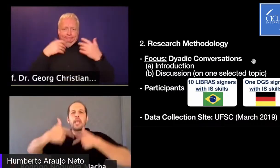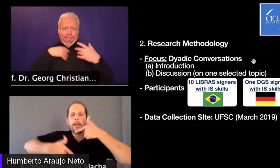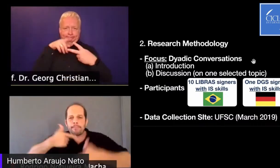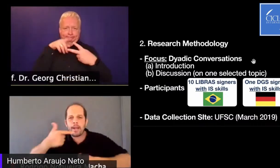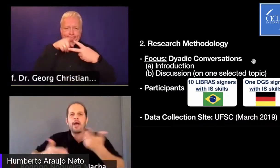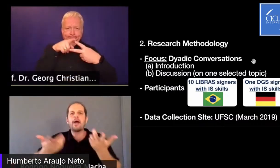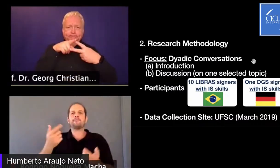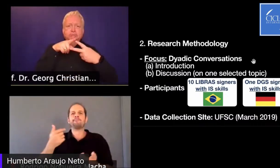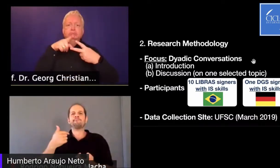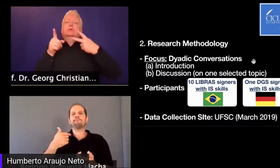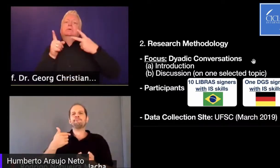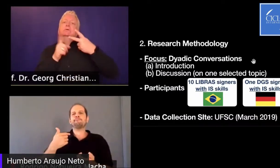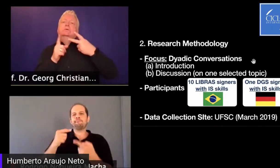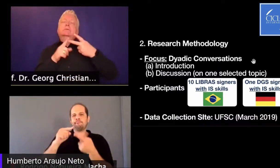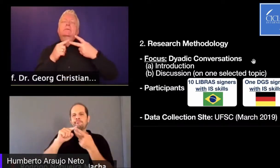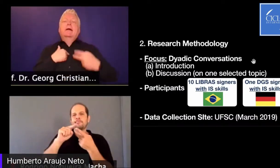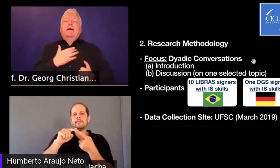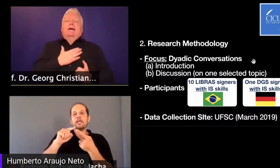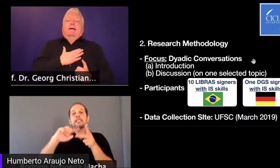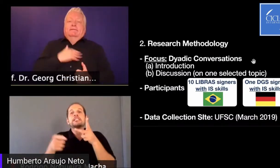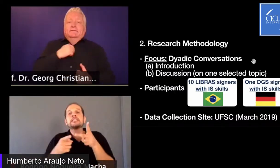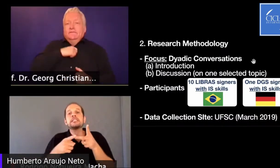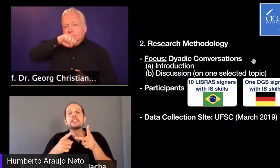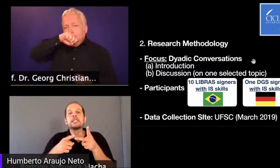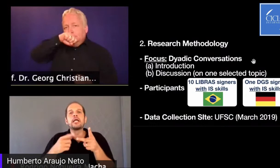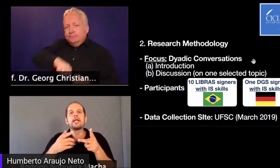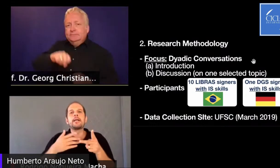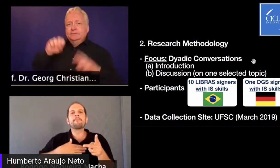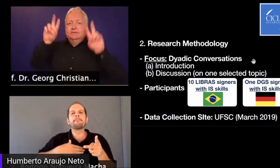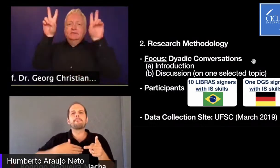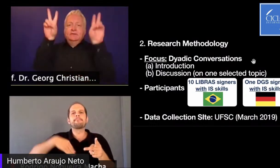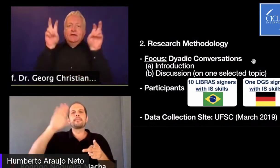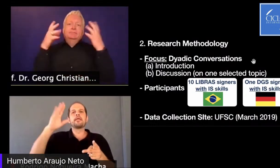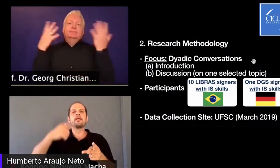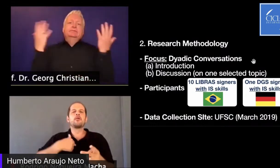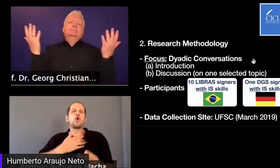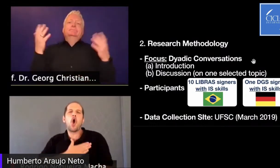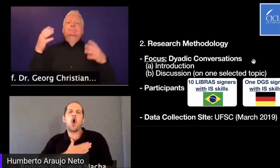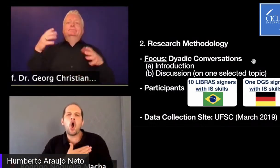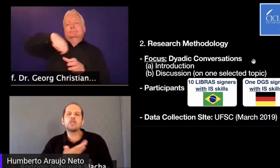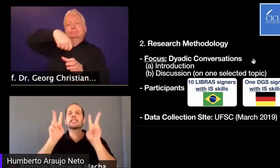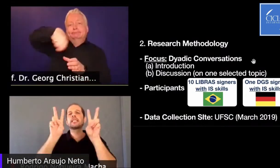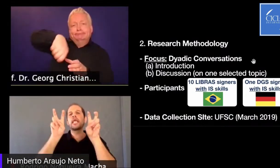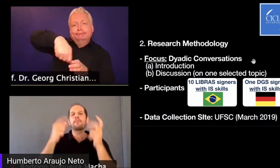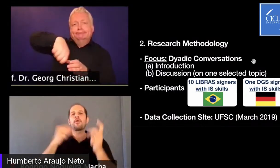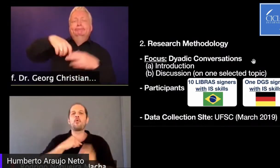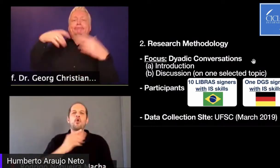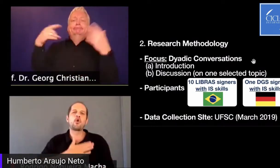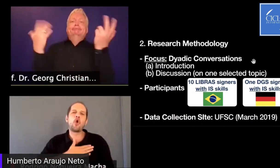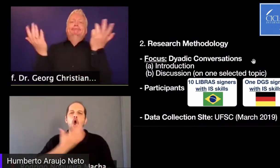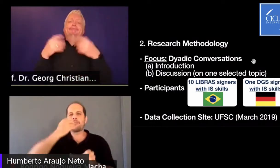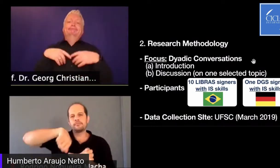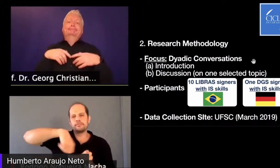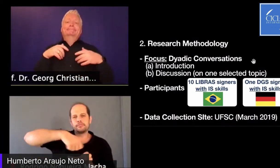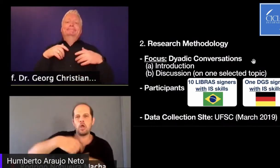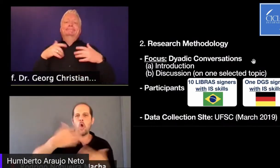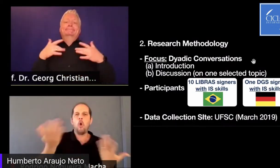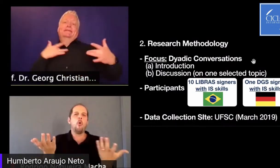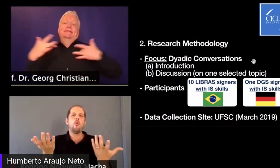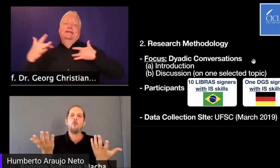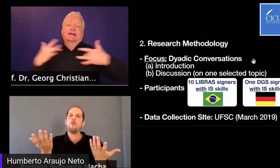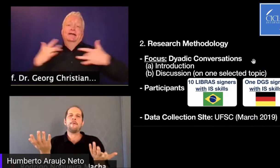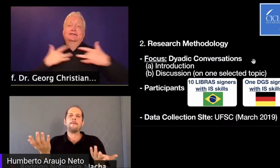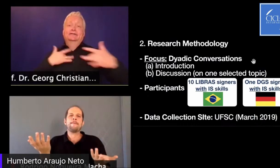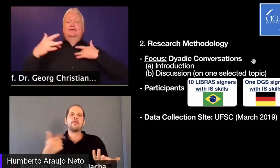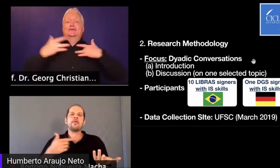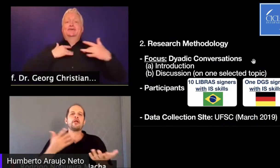Inicialmente tinha uma apresentação pessoal de cada um desses participantes, né, nessas trocas, e também eles compartilhavam